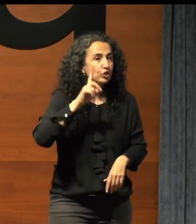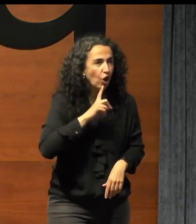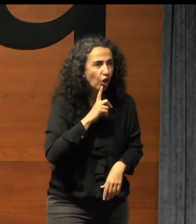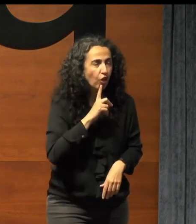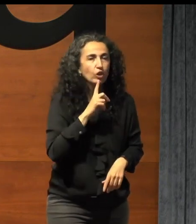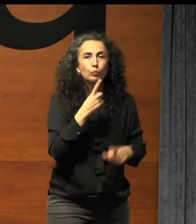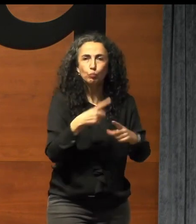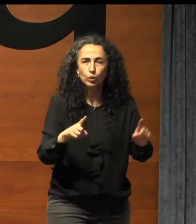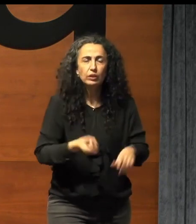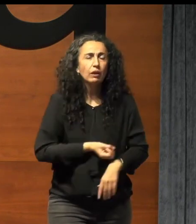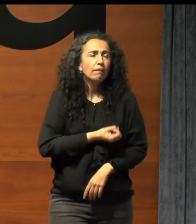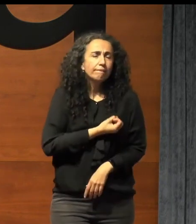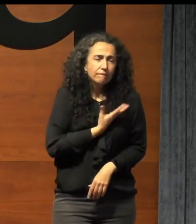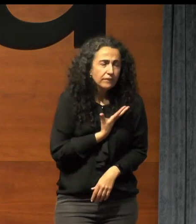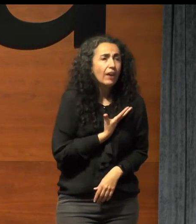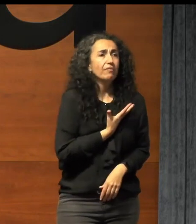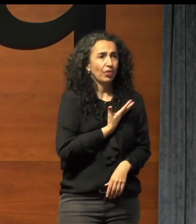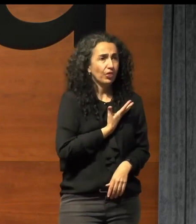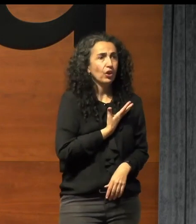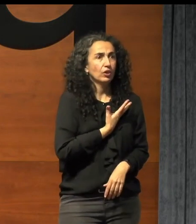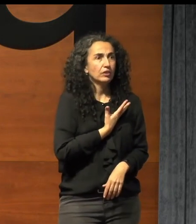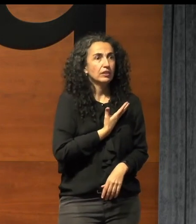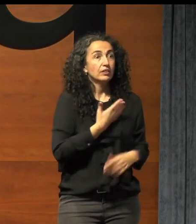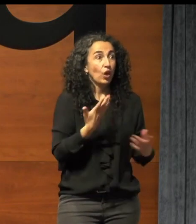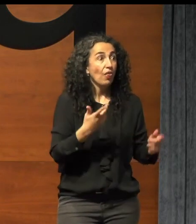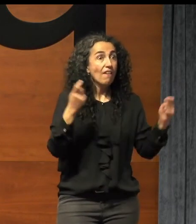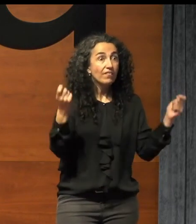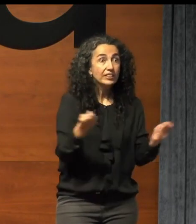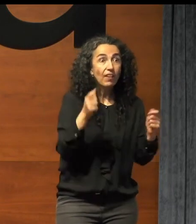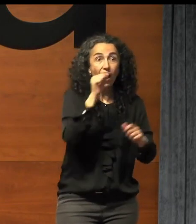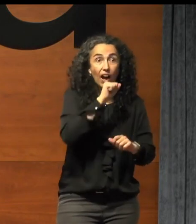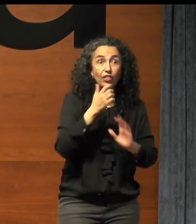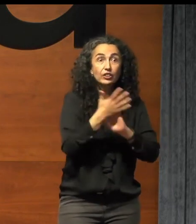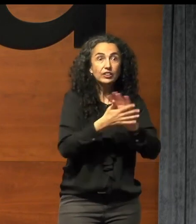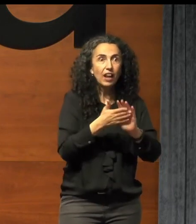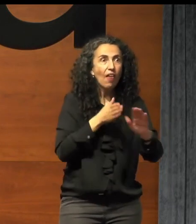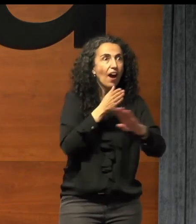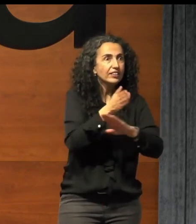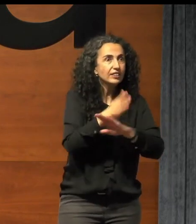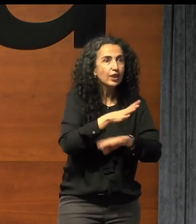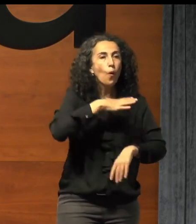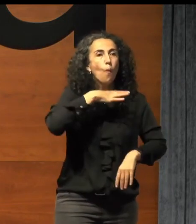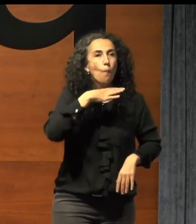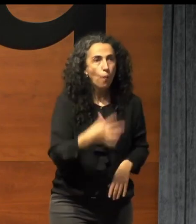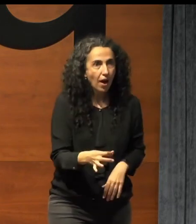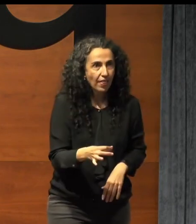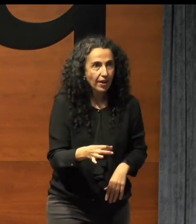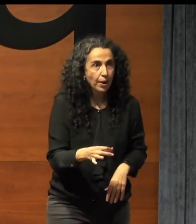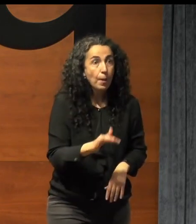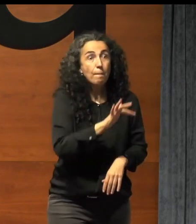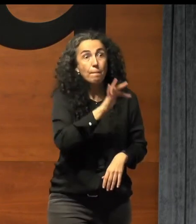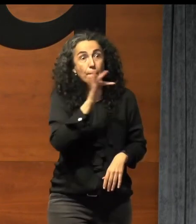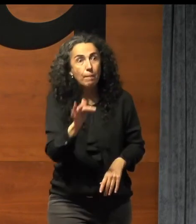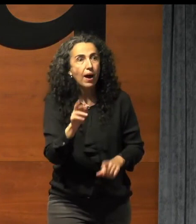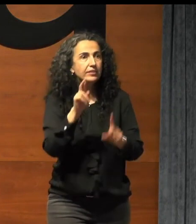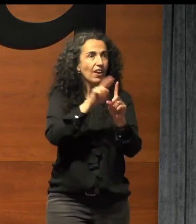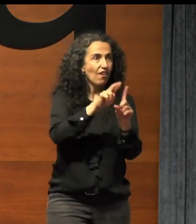como referentes tanto a los niños como jóvenes sordos y poder cultivar en ellos esa pasión por la música,